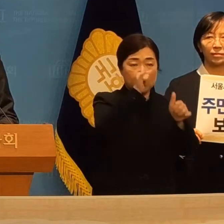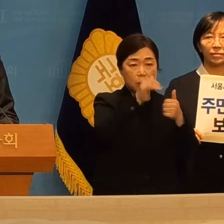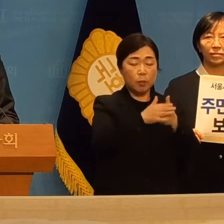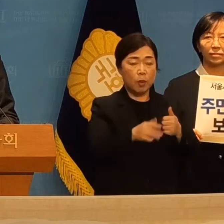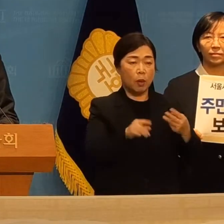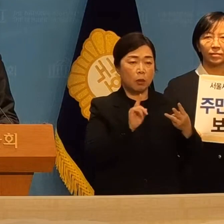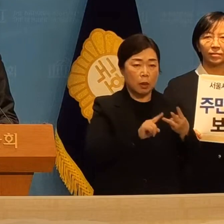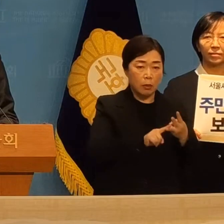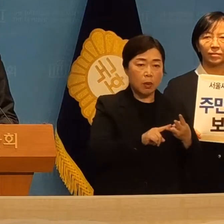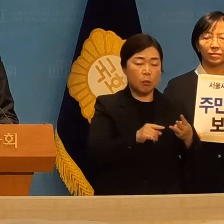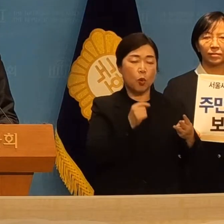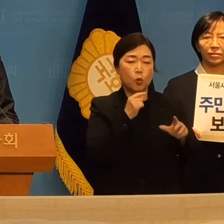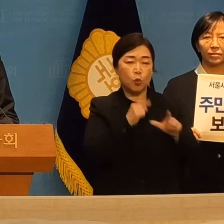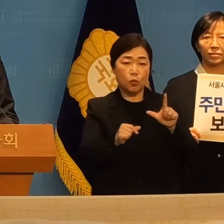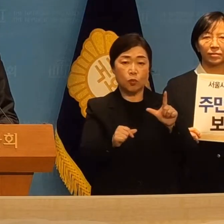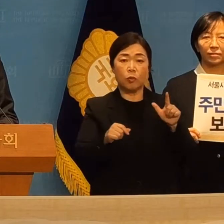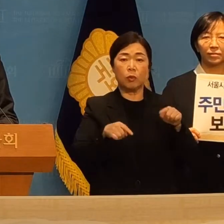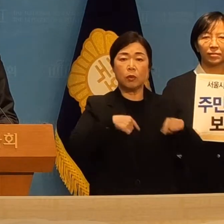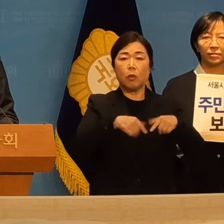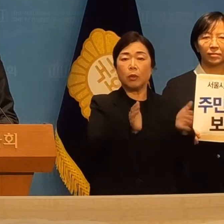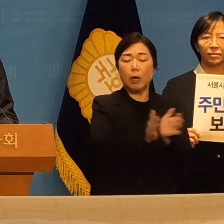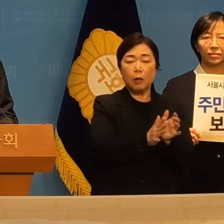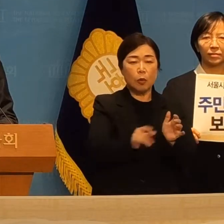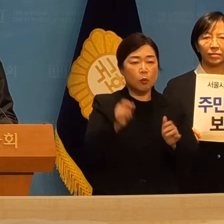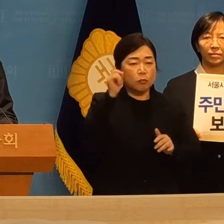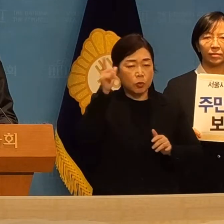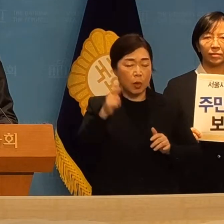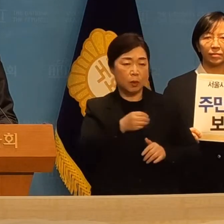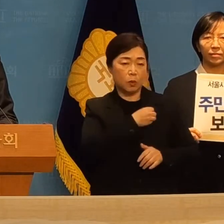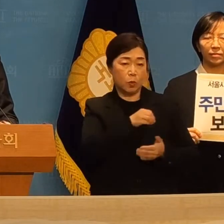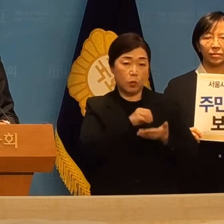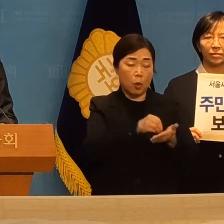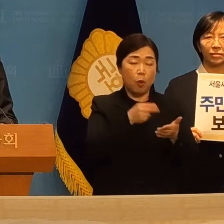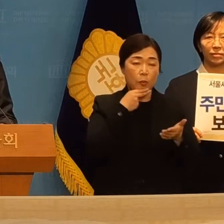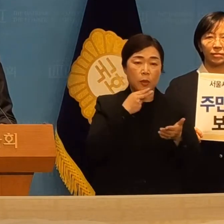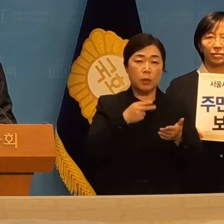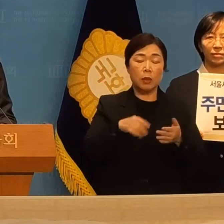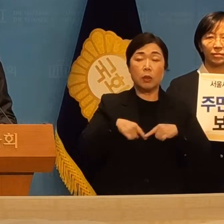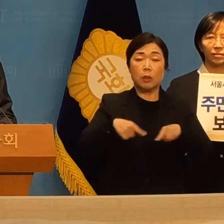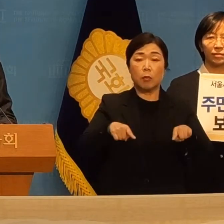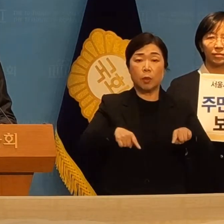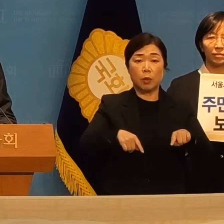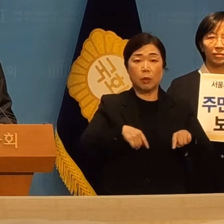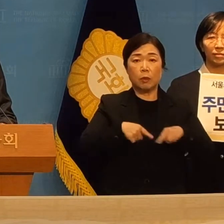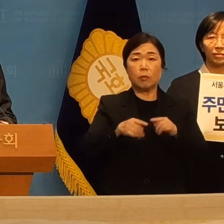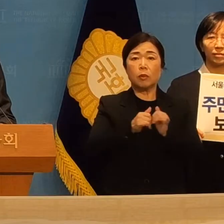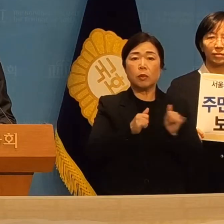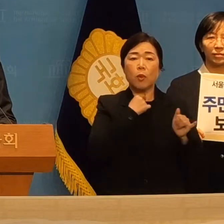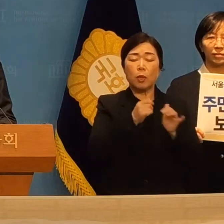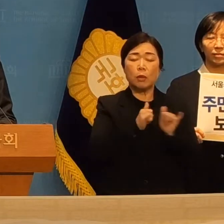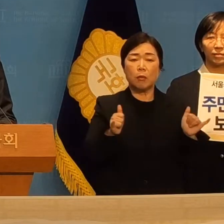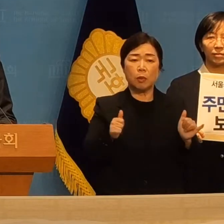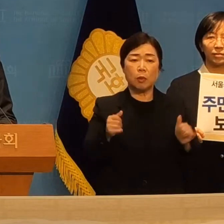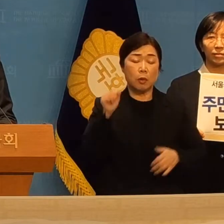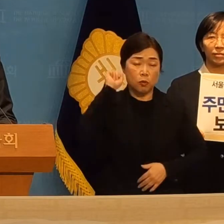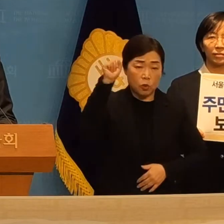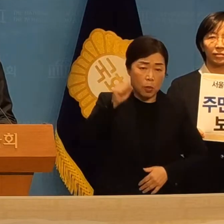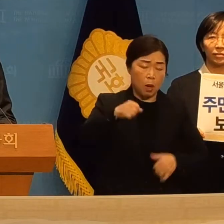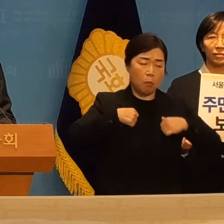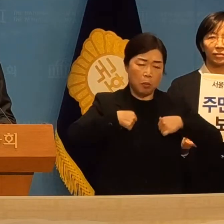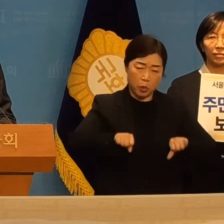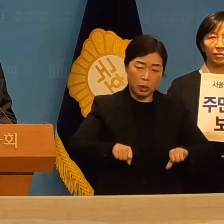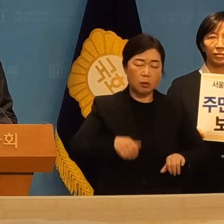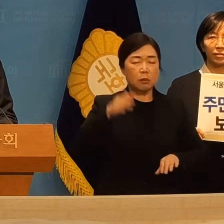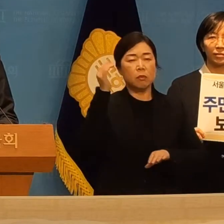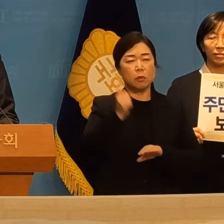정당, 소수 정당은 물론 유능한 무소속 후보들조차 출마를 포기하게 되고 결국 경쟁 없는 선거가